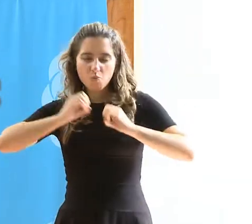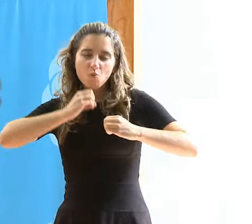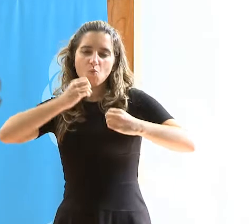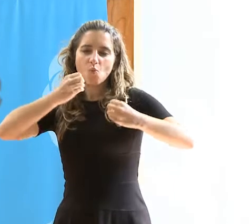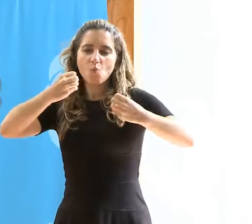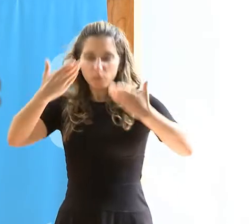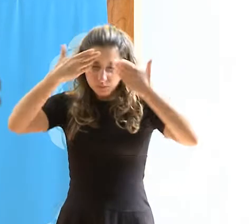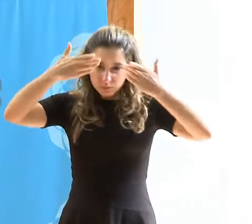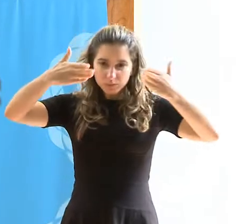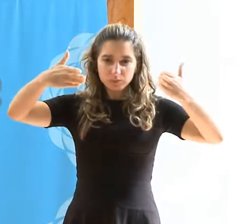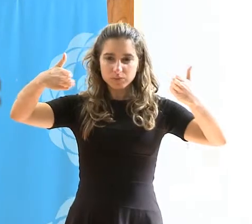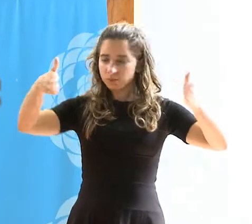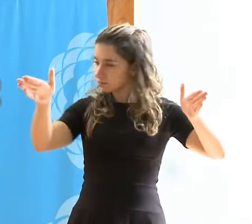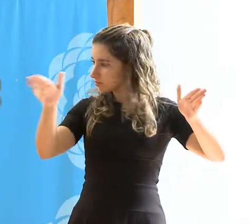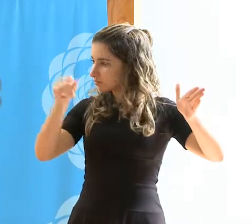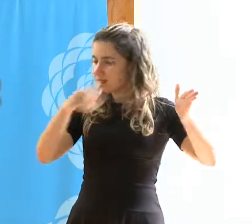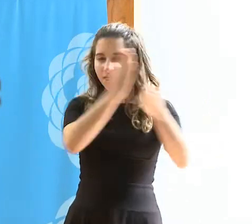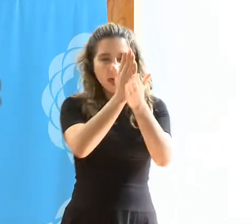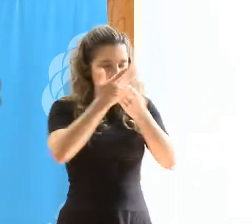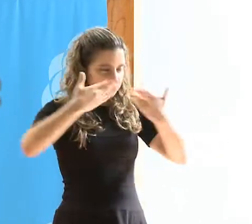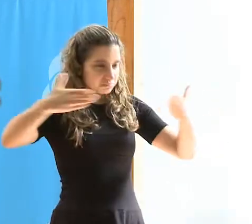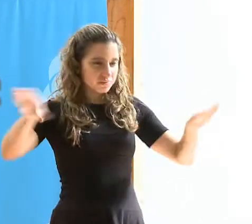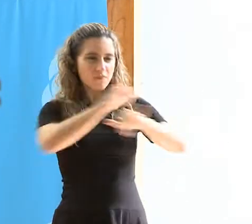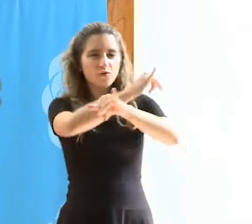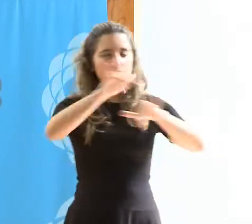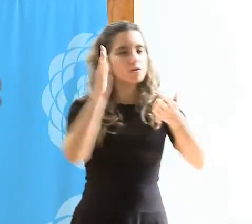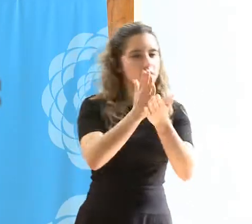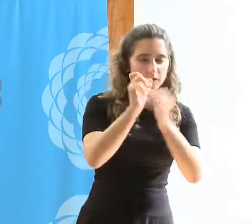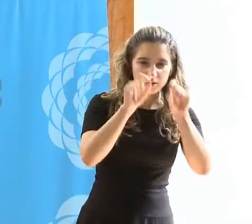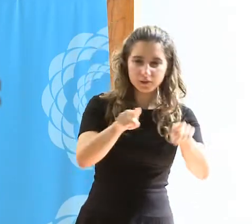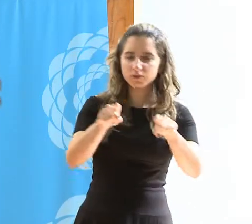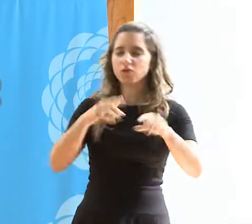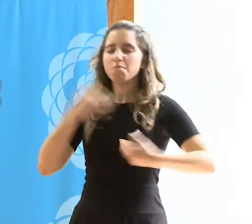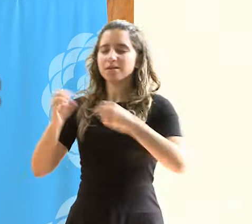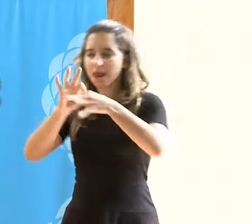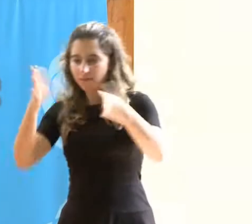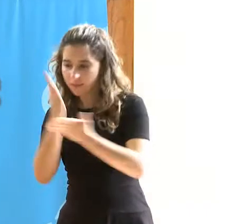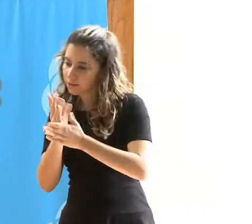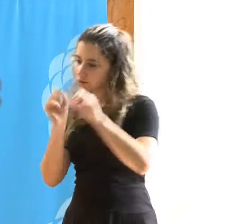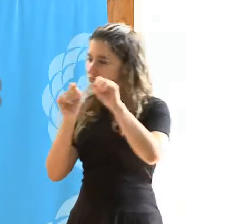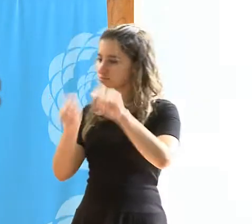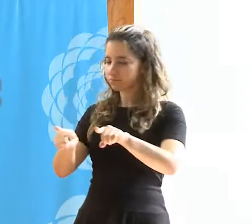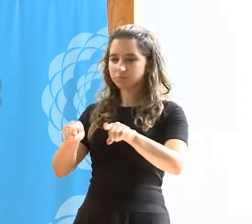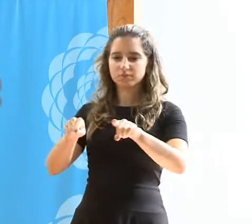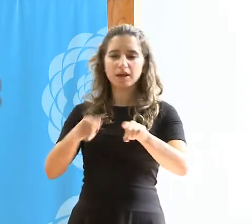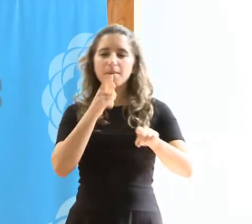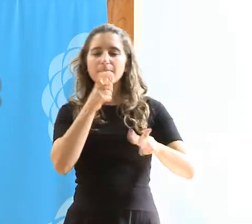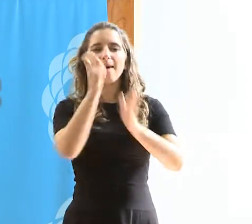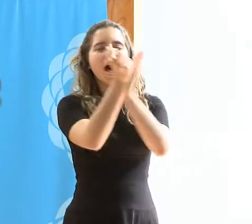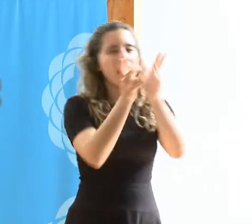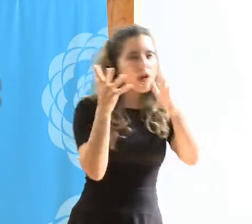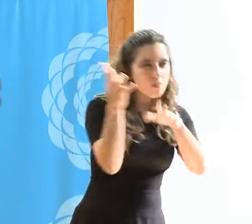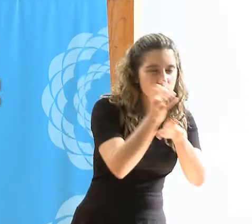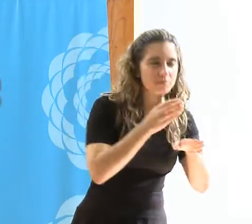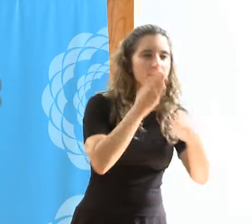abierta a la ampliación de los derechos, derecho a la información, a la libertad de expresión, al acceso a la palabra, a